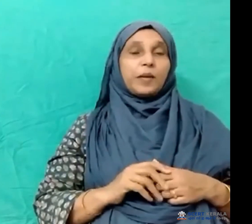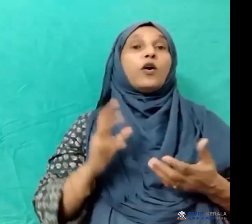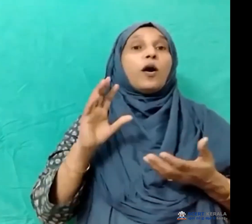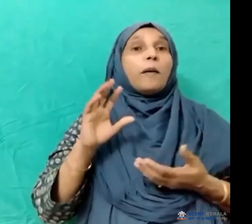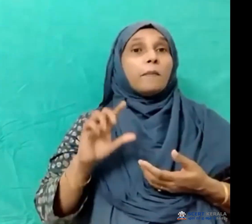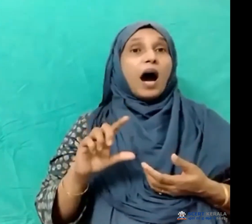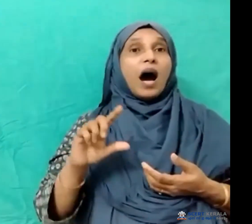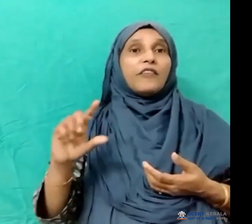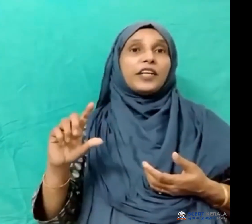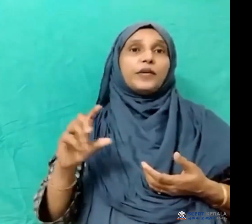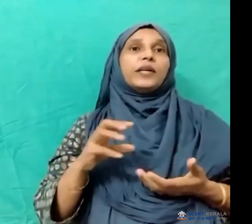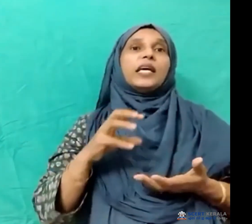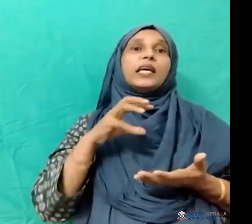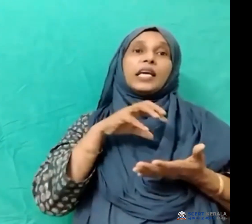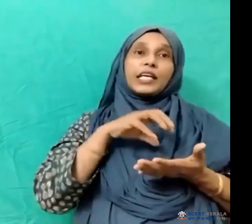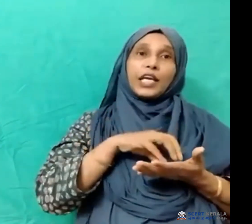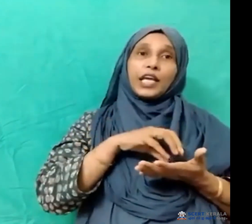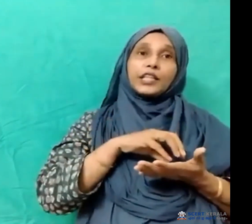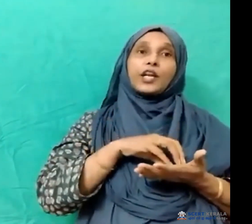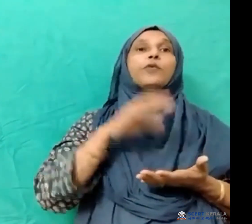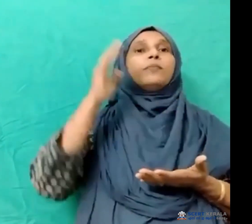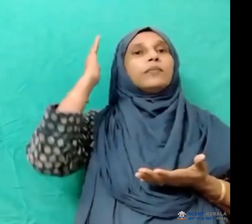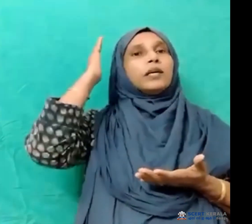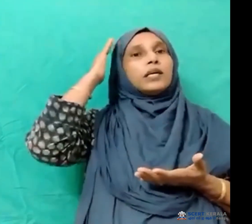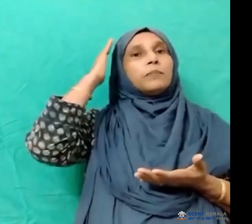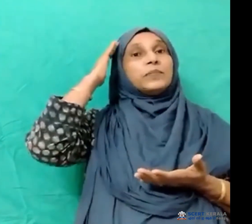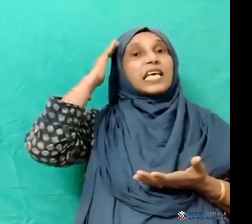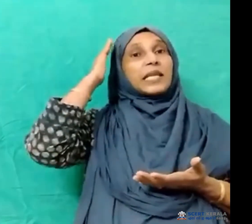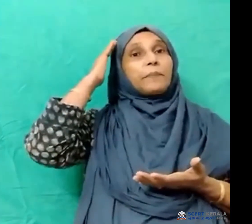അപ്പോ ഭാവനയുടെ കേന്ദ്രവും ശരീരം